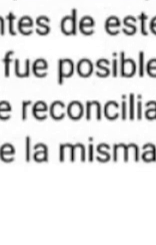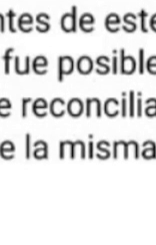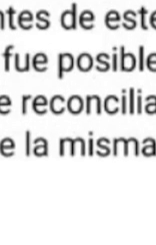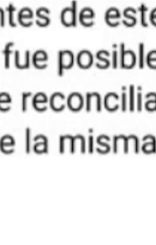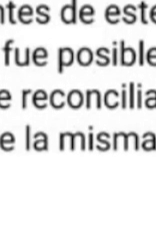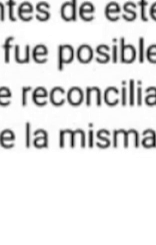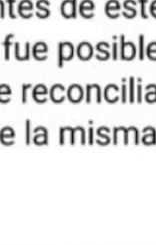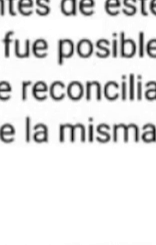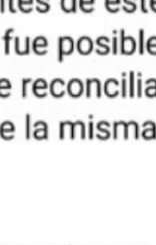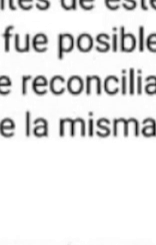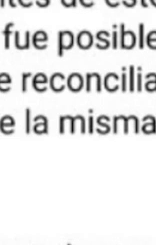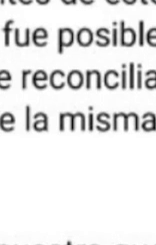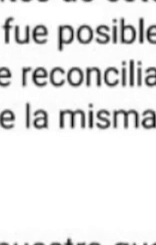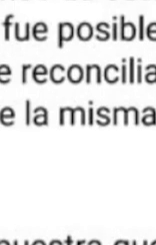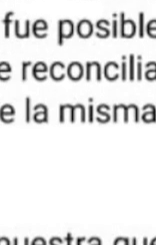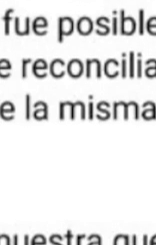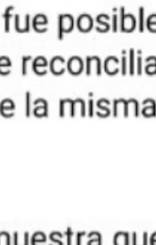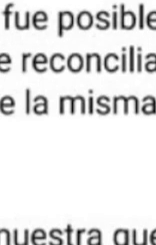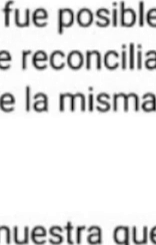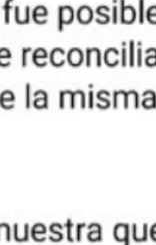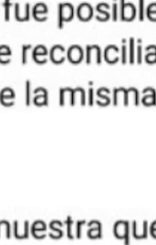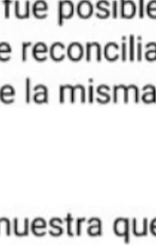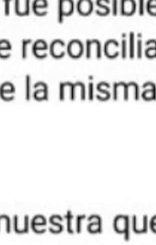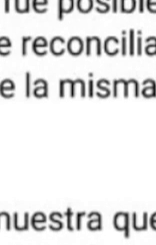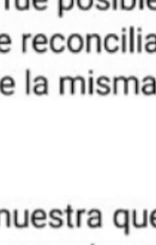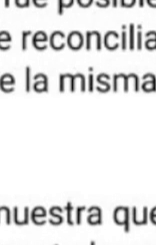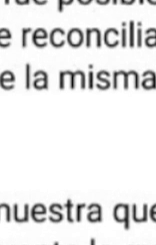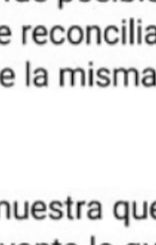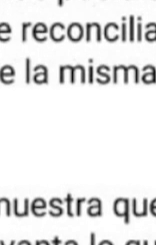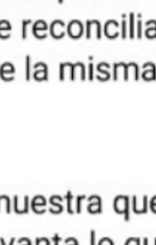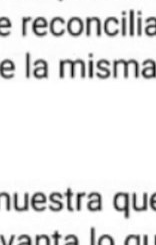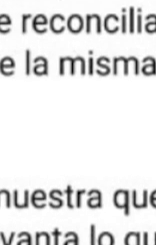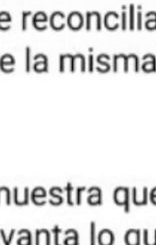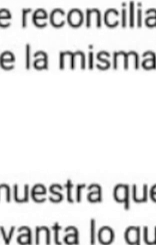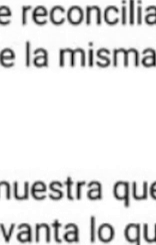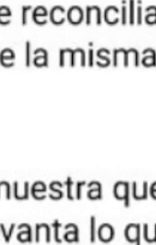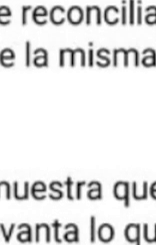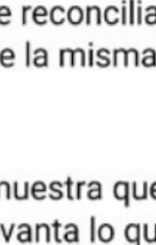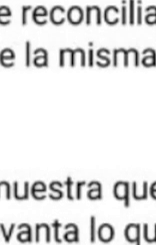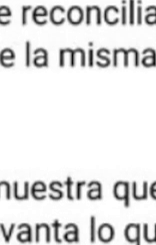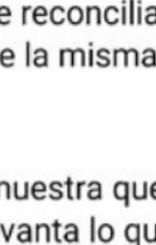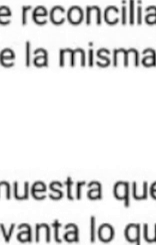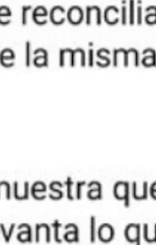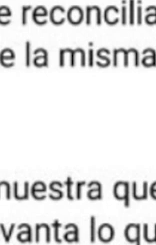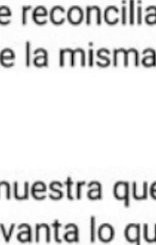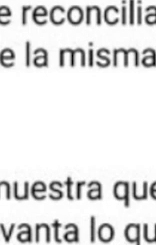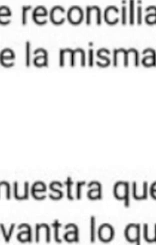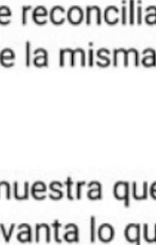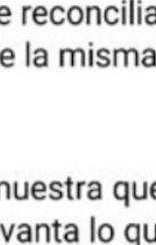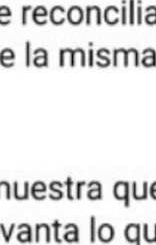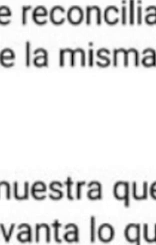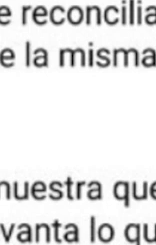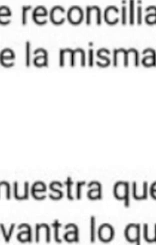con esta entrega se demuestra que cuando hay unidad se levanta lo que ha sido derribado y que todos somos una comunidad que